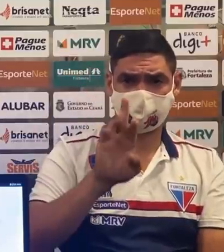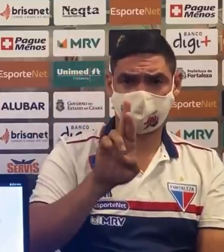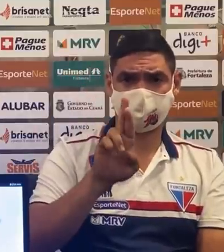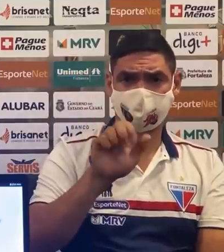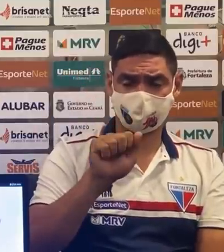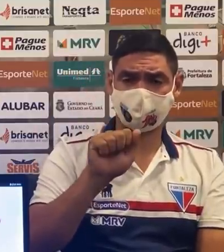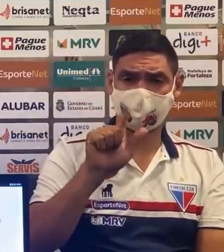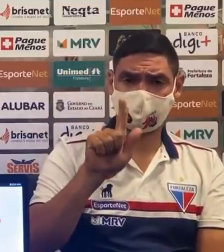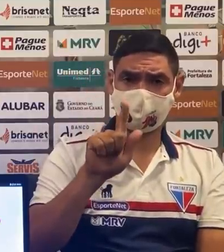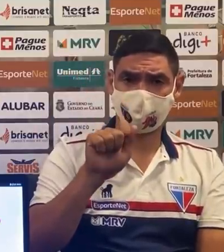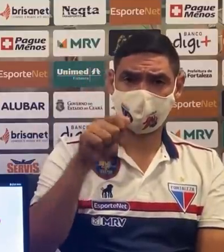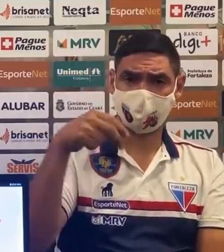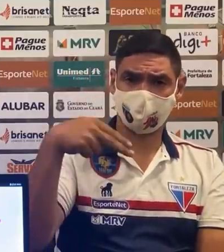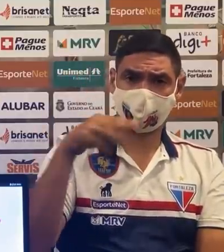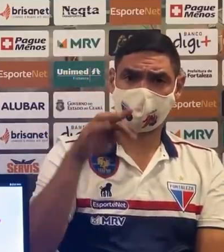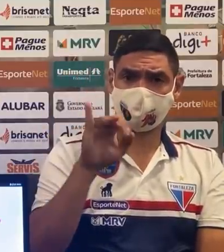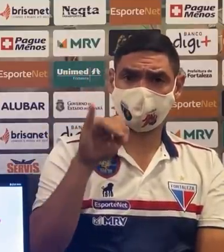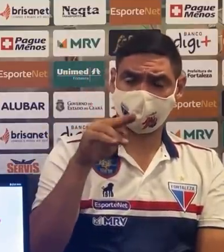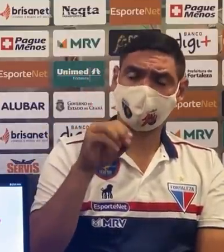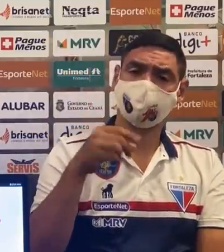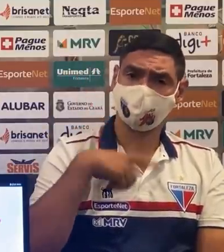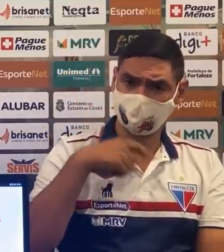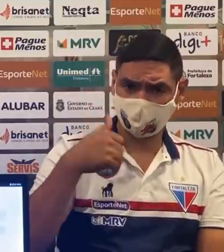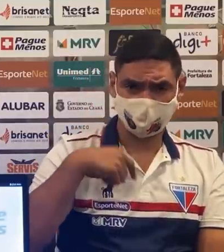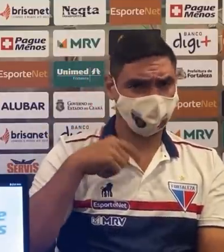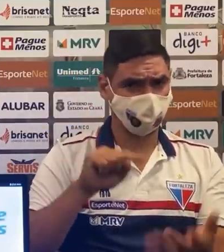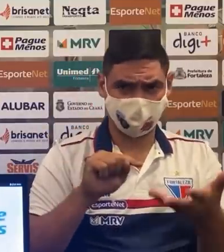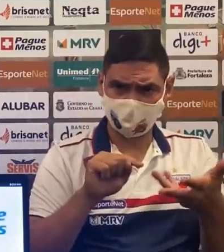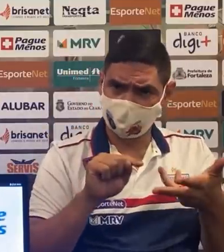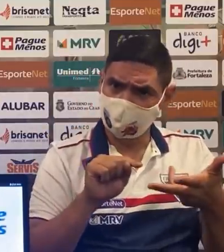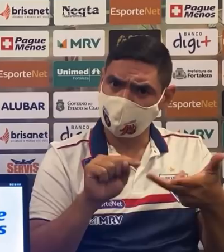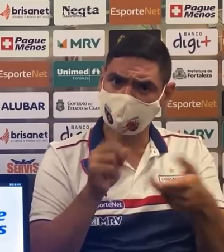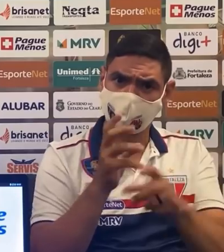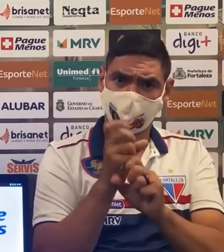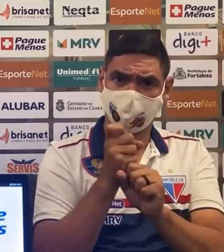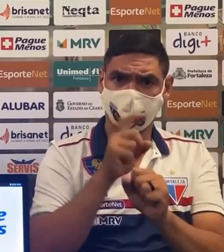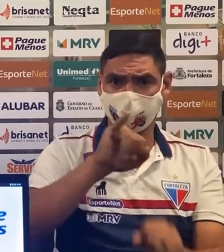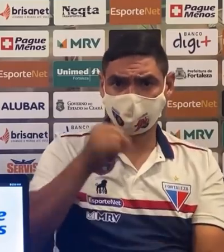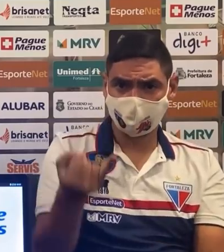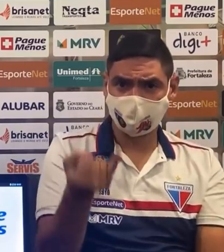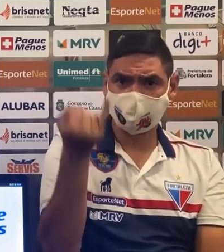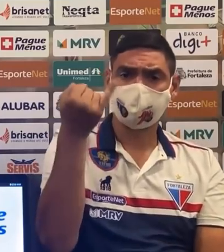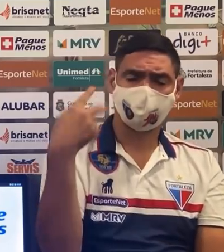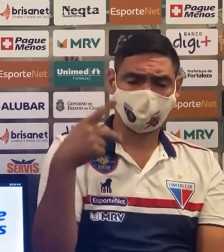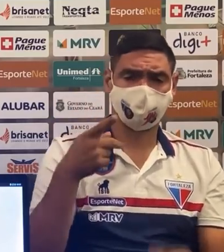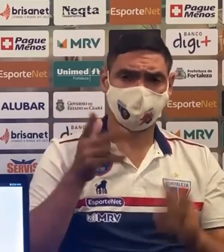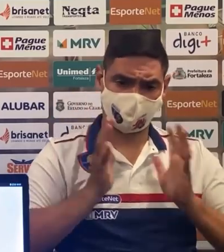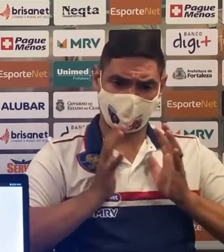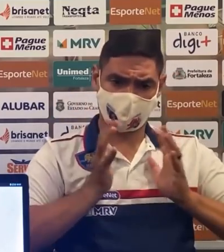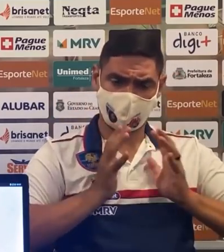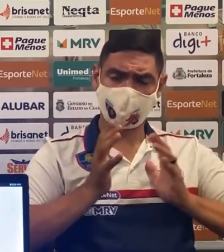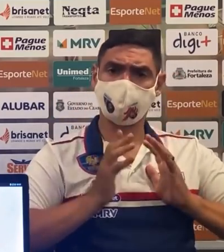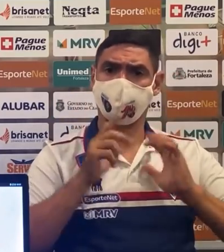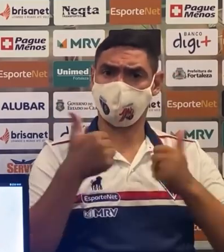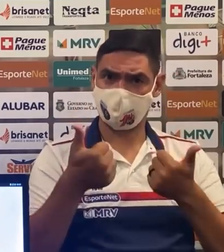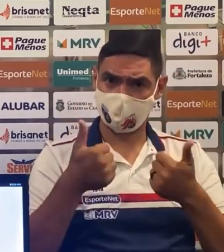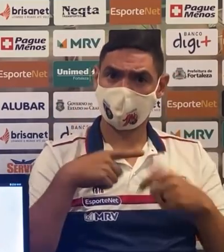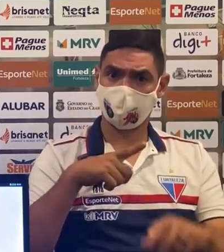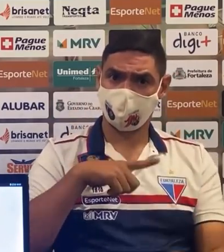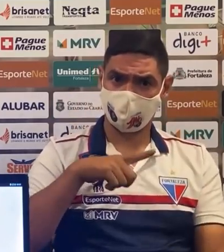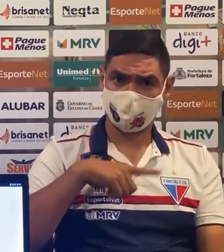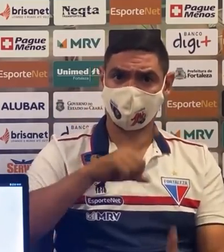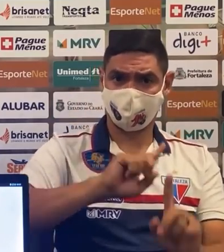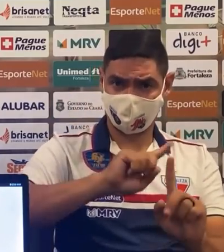tivemos uma série de oportunidades, foram criadas, inclusive o goleiro do Bragantino foi muito bem no jogo. Nós finalizamos mais